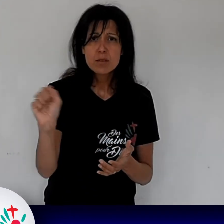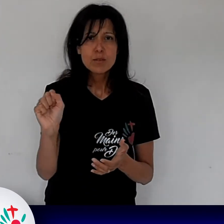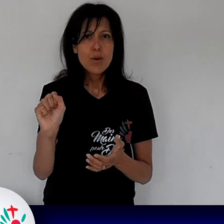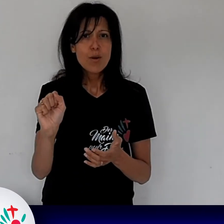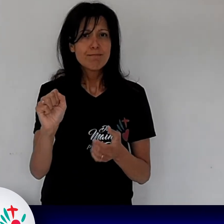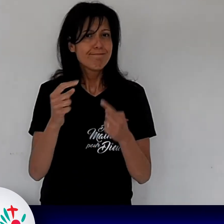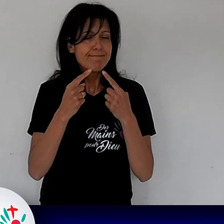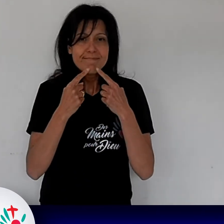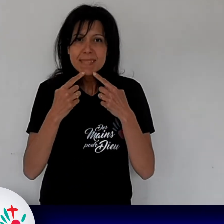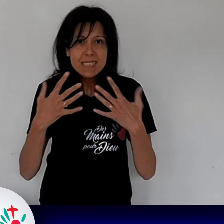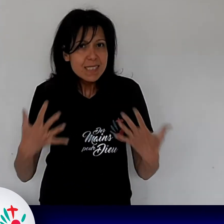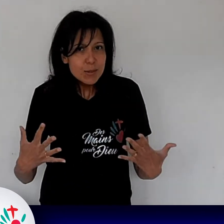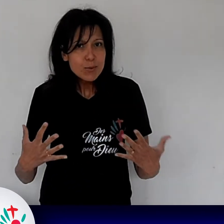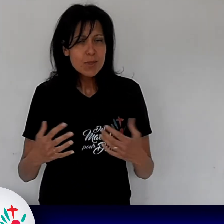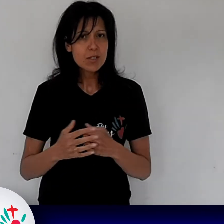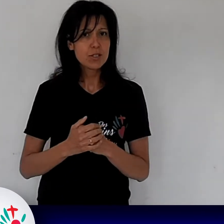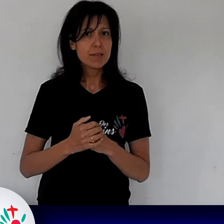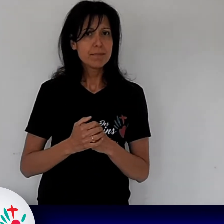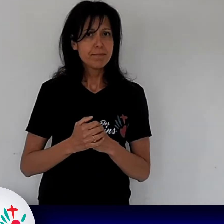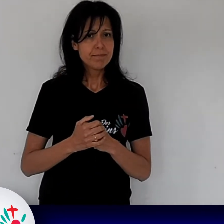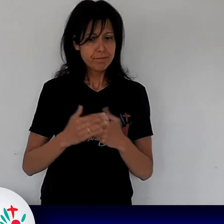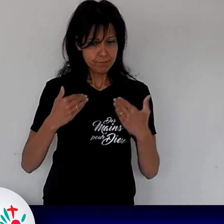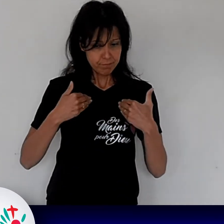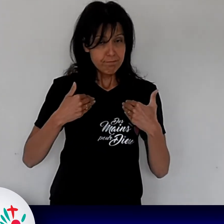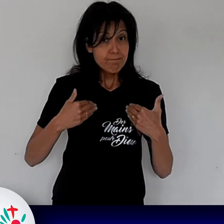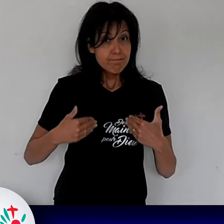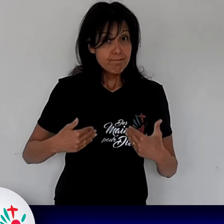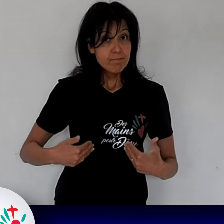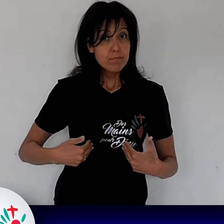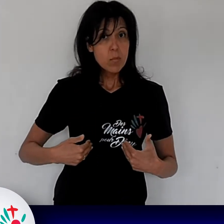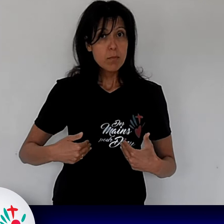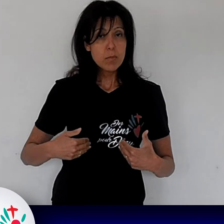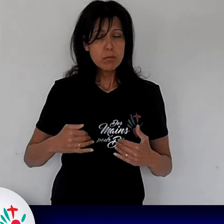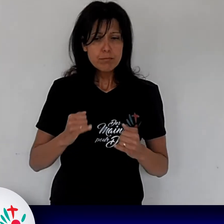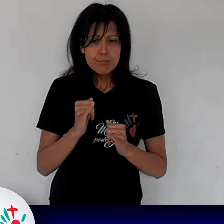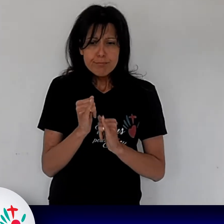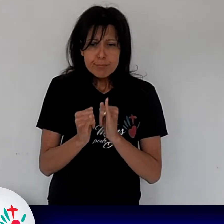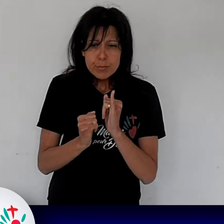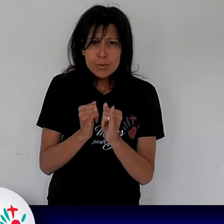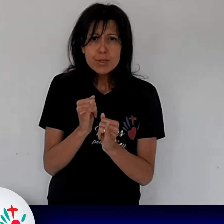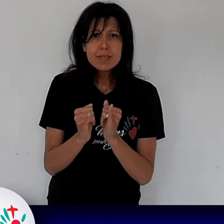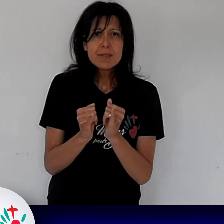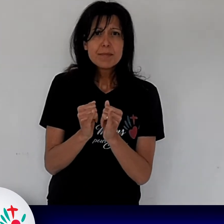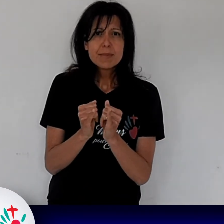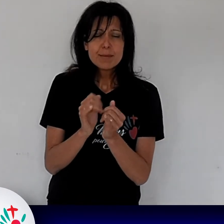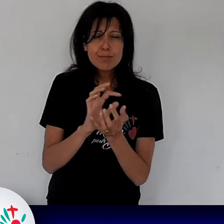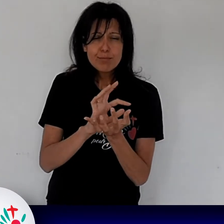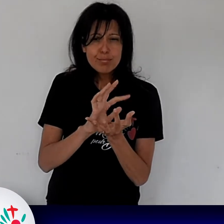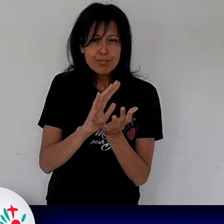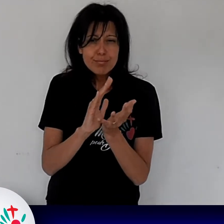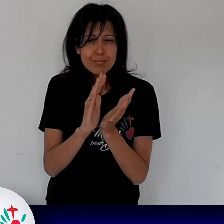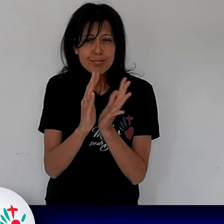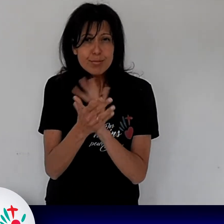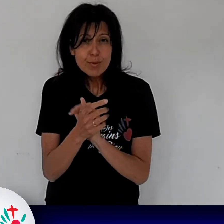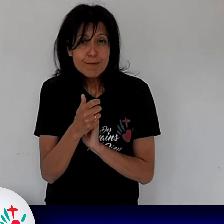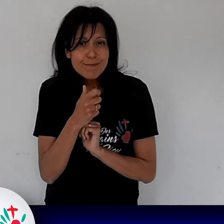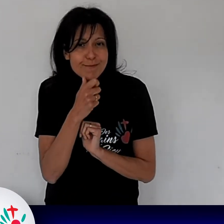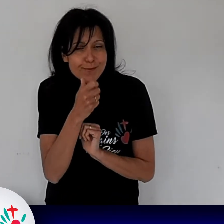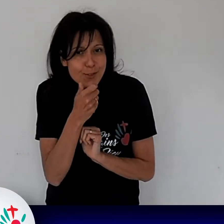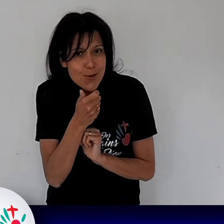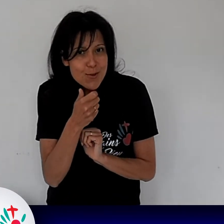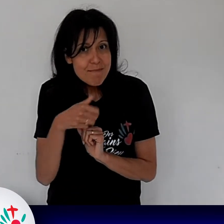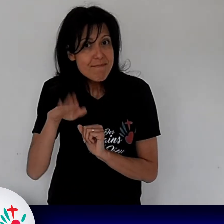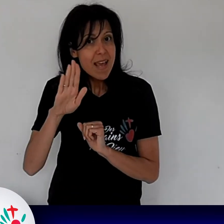Et alors même que notre homme extérieur se détruit, notre homme intérieur se renouvelle